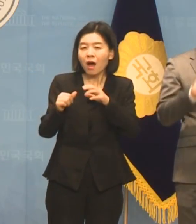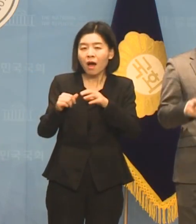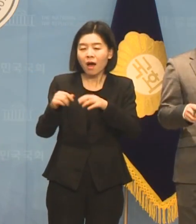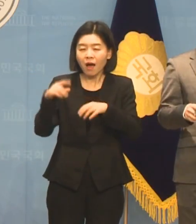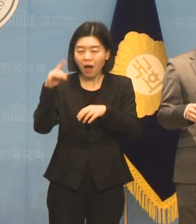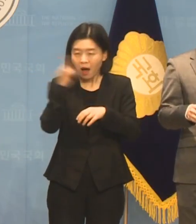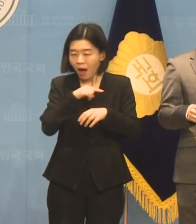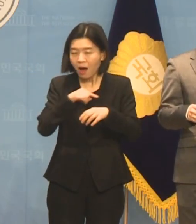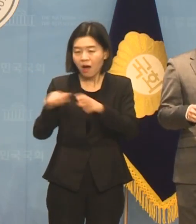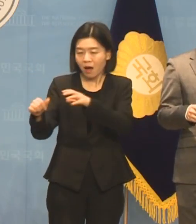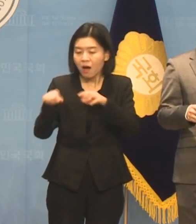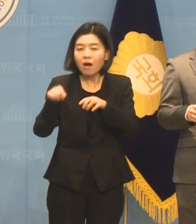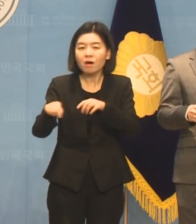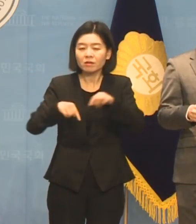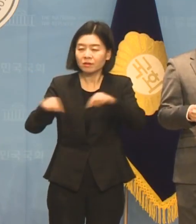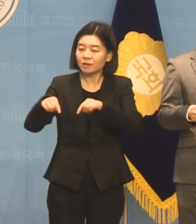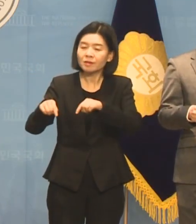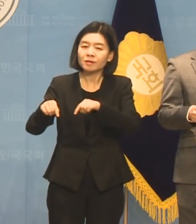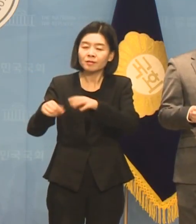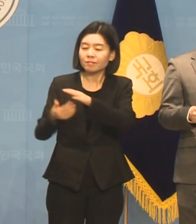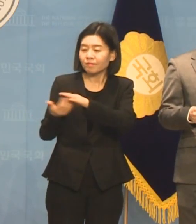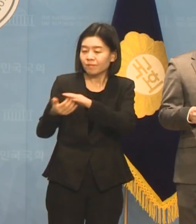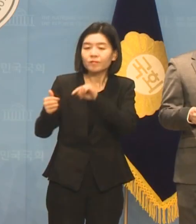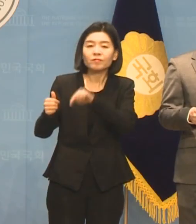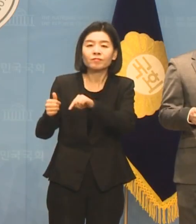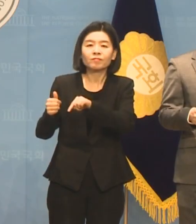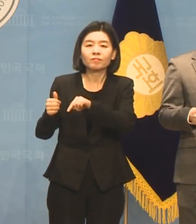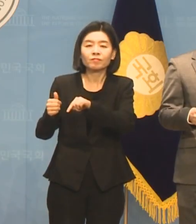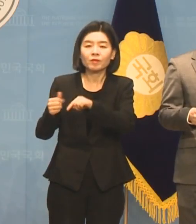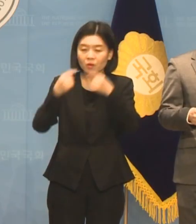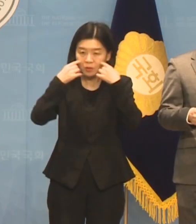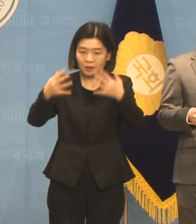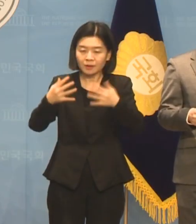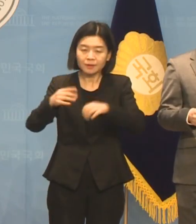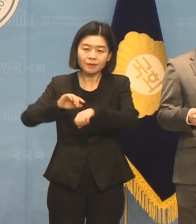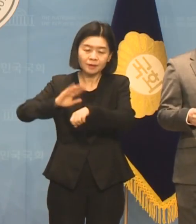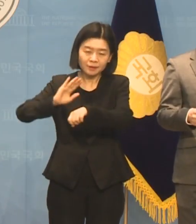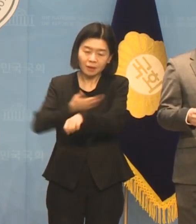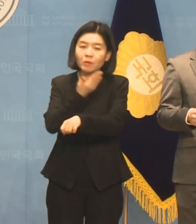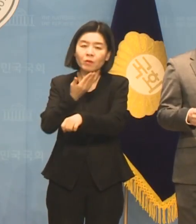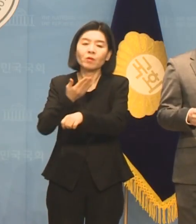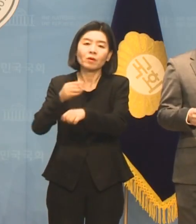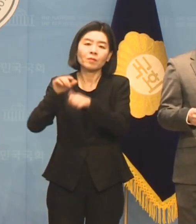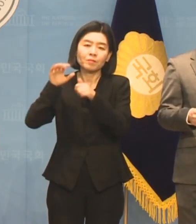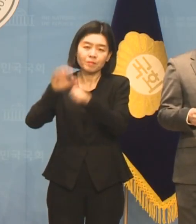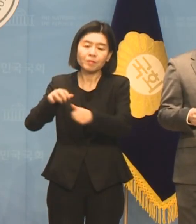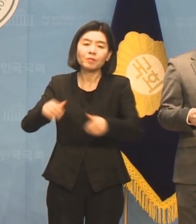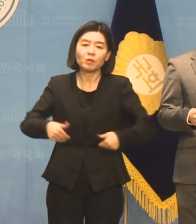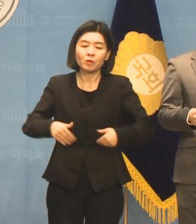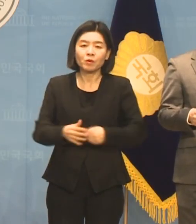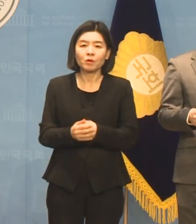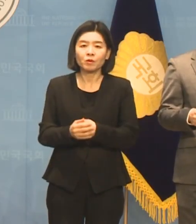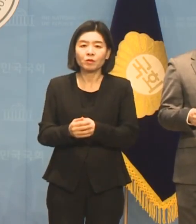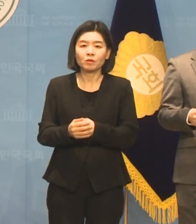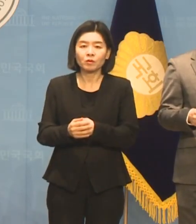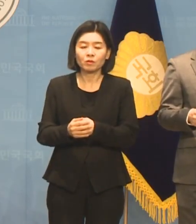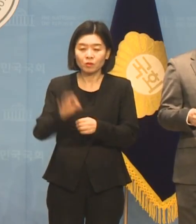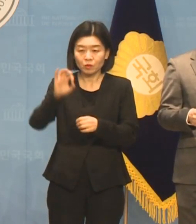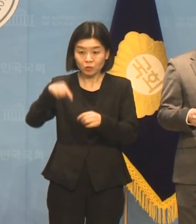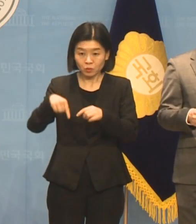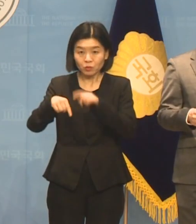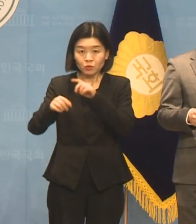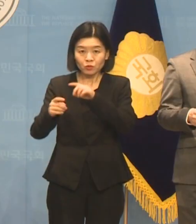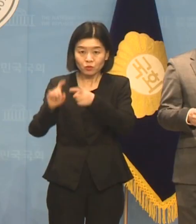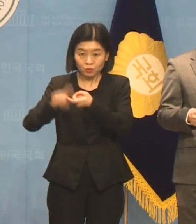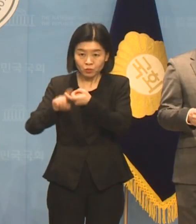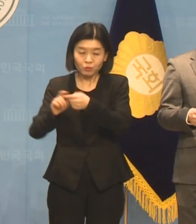반드시 철저한 조사와 책임 추궁이 이루어져야 합니다. 셋째, 극우 성향 유튜버의 살인 예고 글에 대한